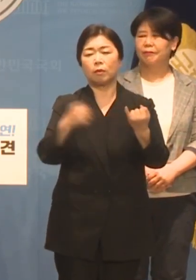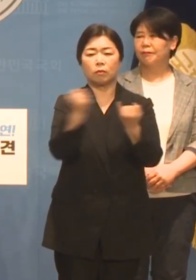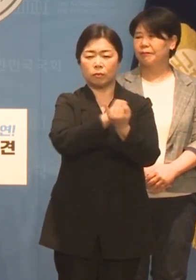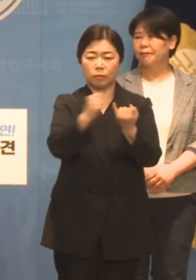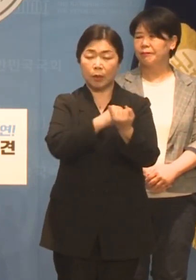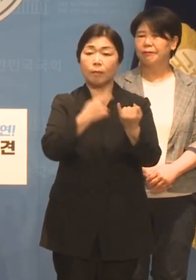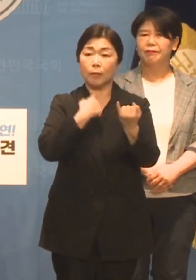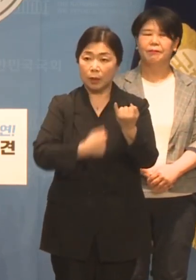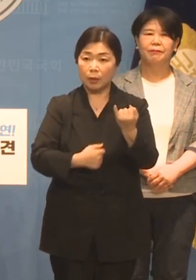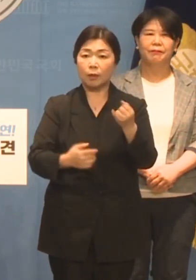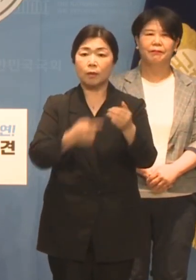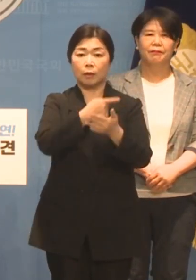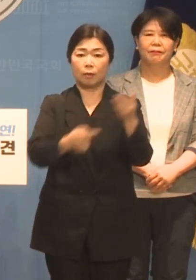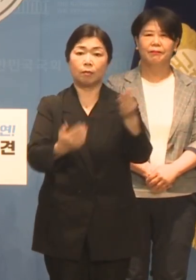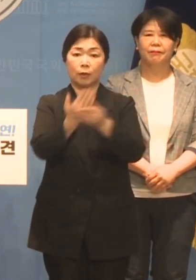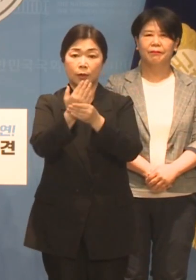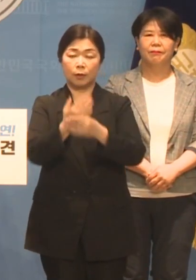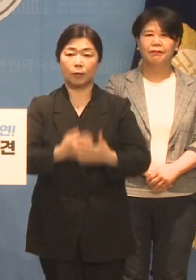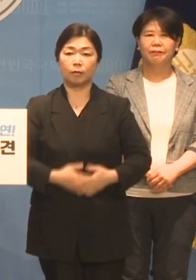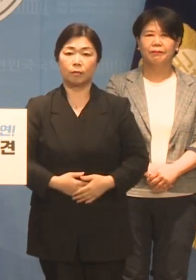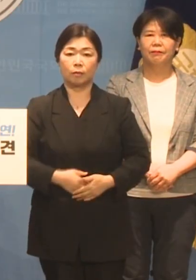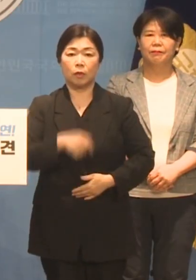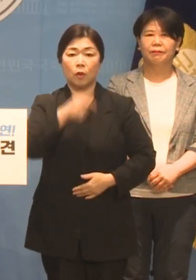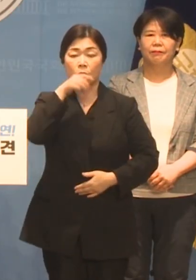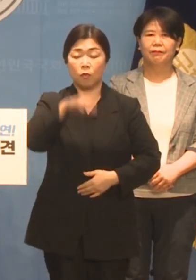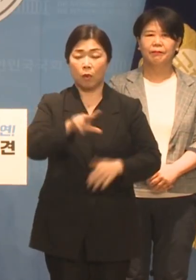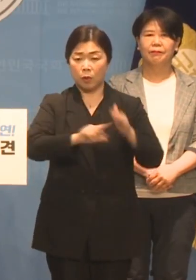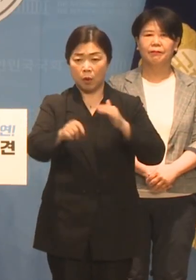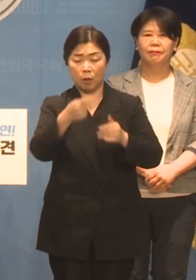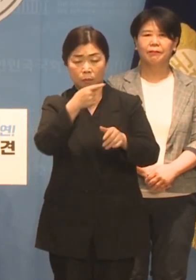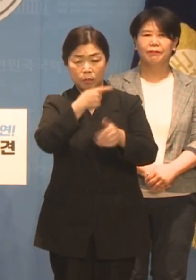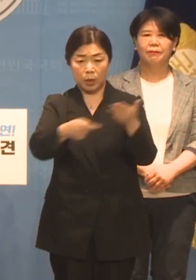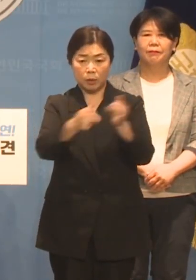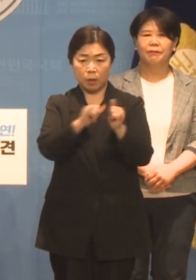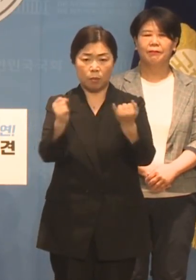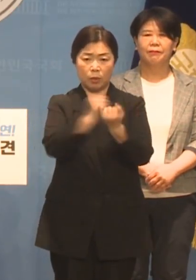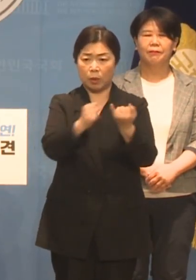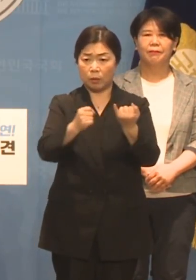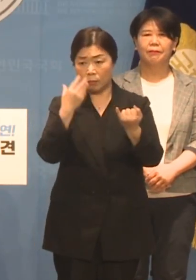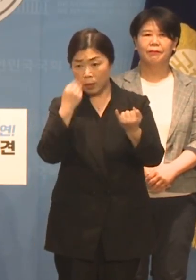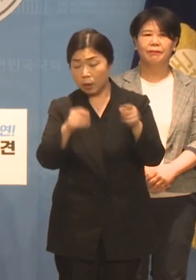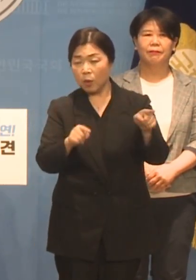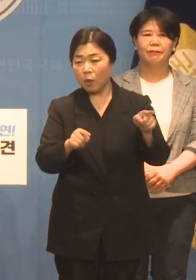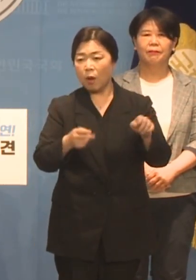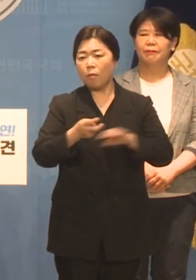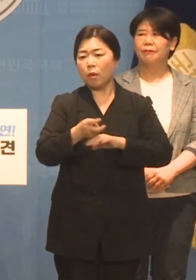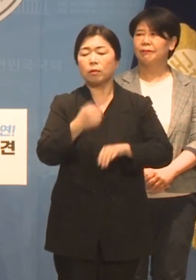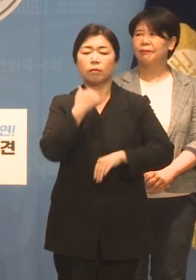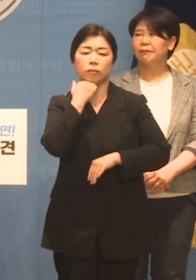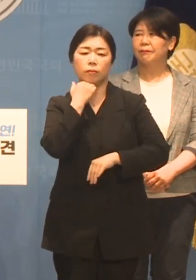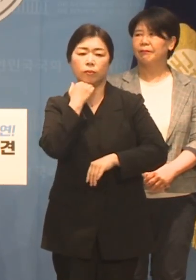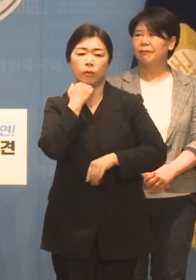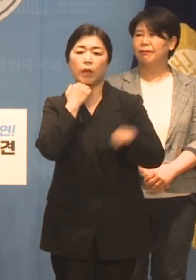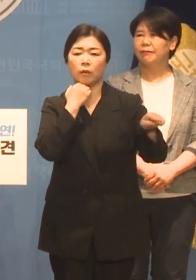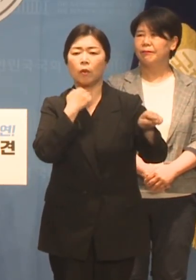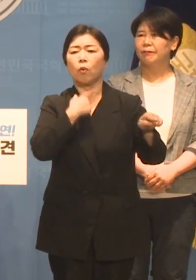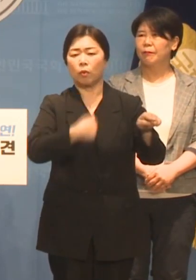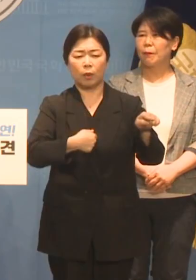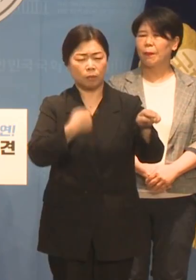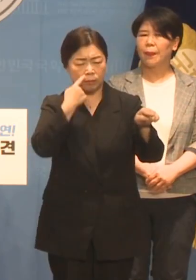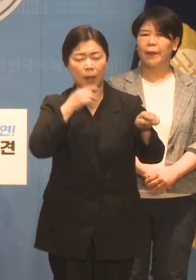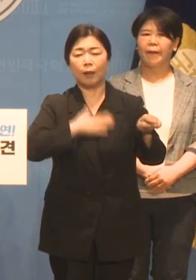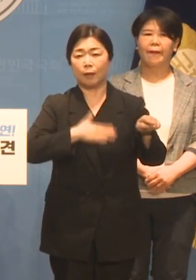폭행을 당했습니다. 수원역 피해자가 폭행을 당한 곳은 제가 버스를 기다릴 때 많이 서 있는 곳이기도